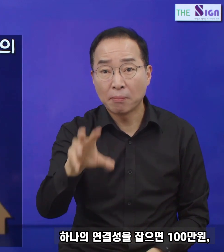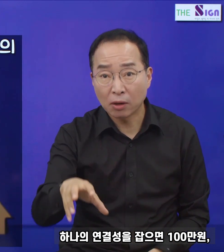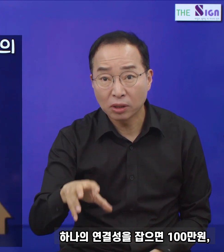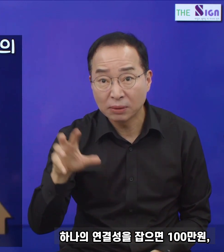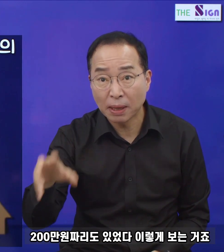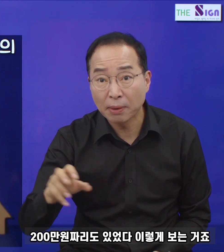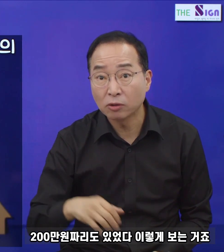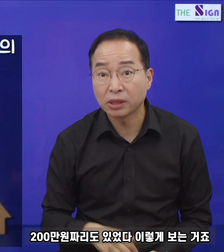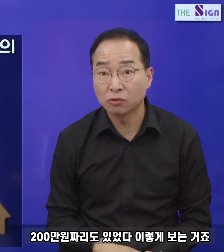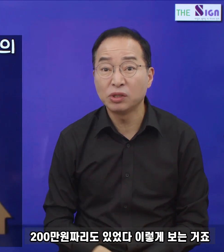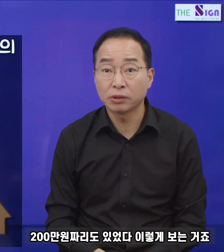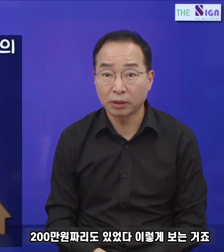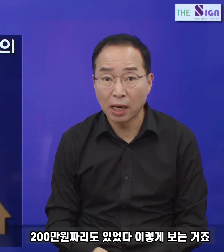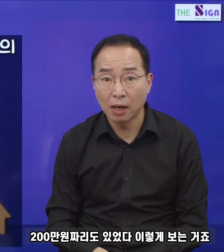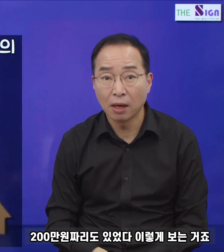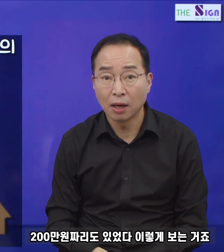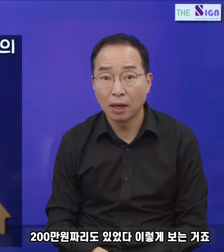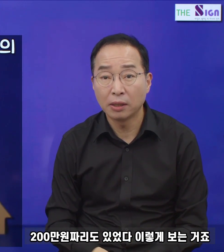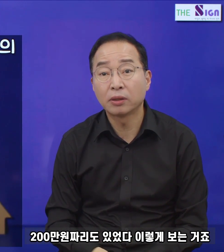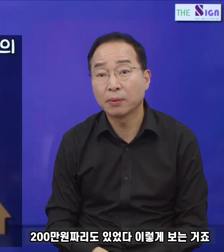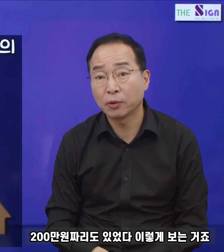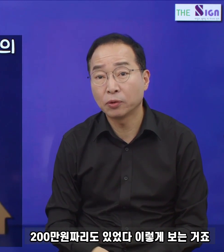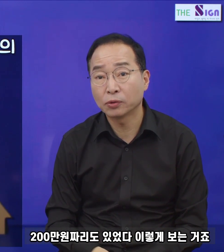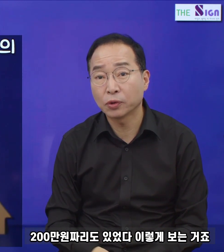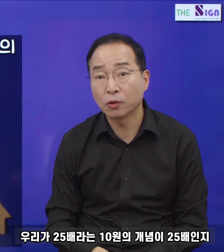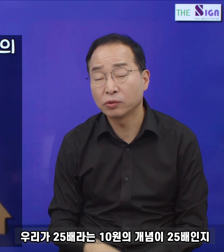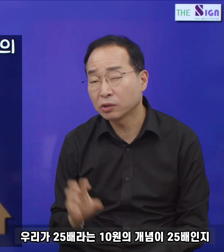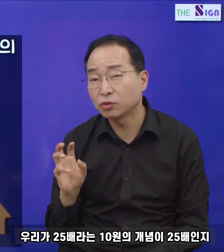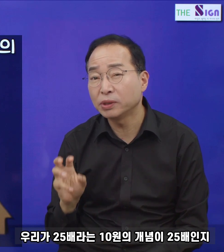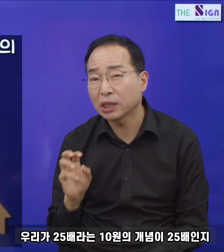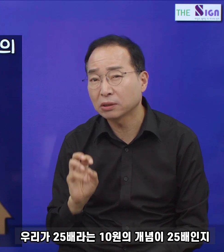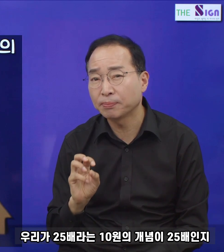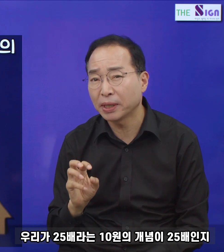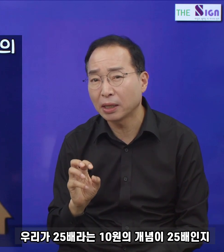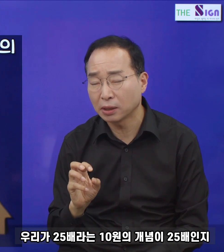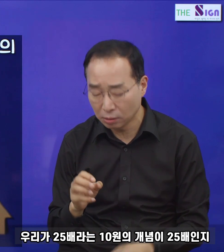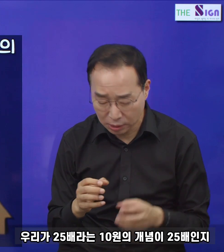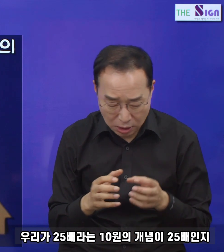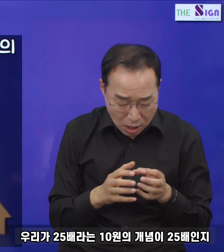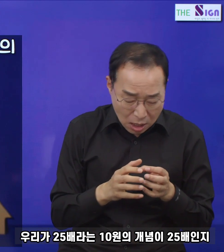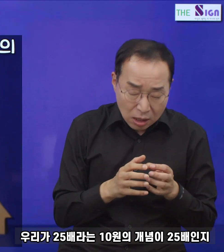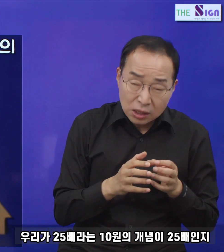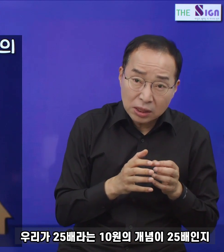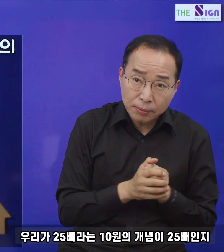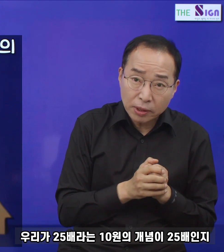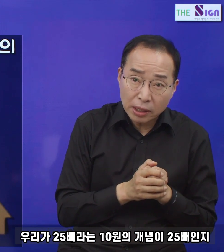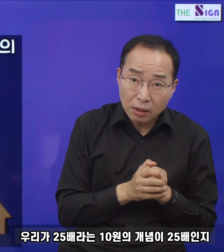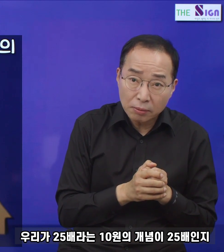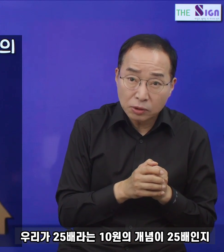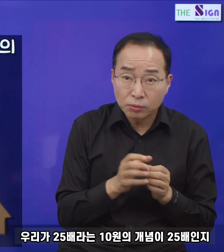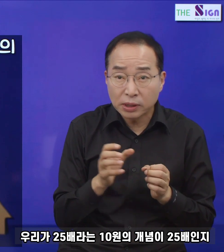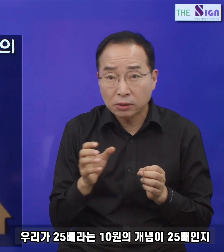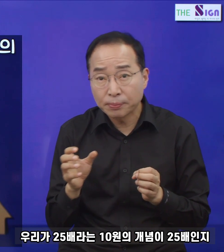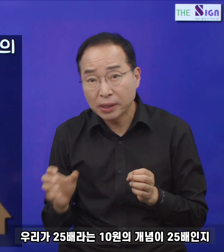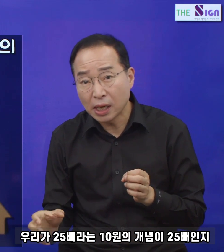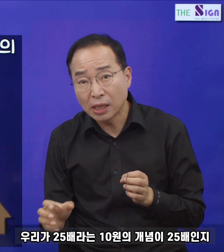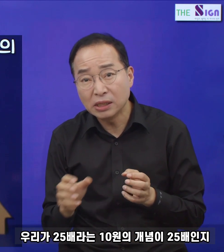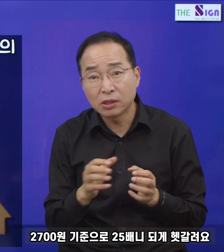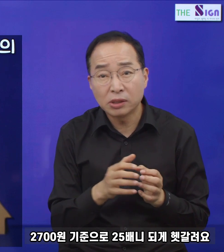100만원, 200만원짜리도 있었다. 이렇게 보는 거죠. 우리가 25배라는 게 그러면 10원의 개념의 25배냐